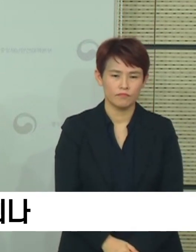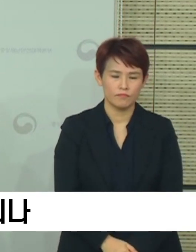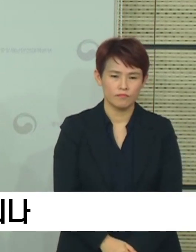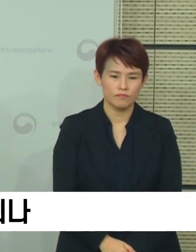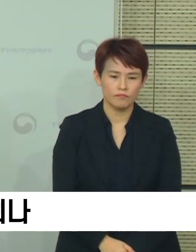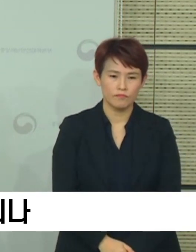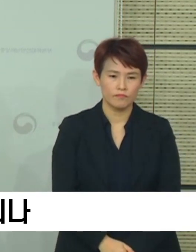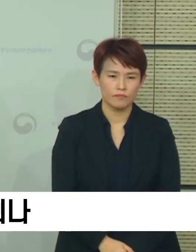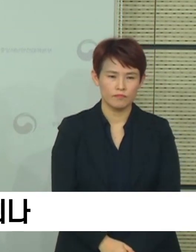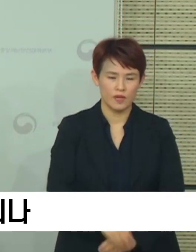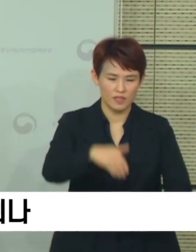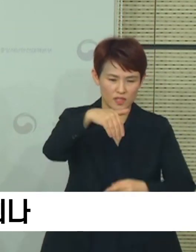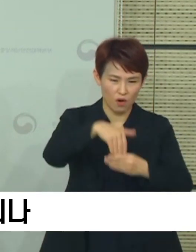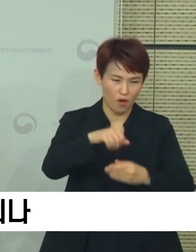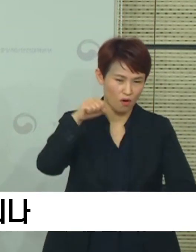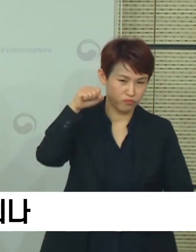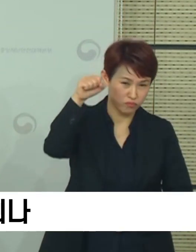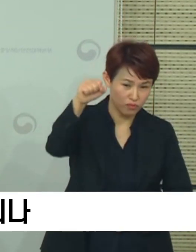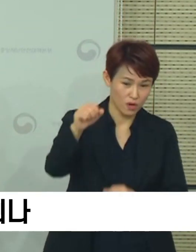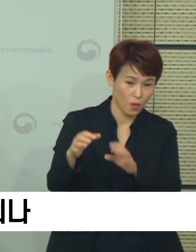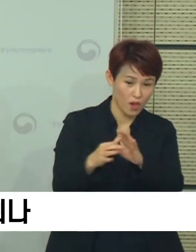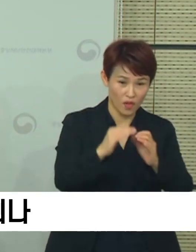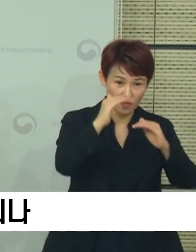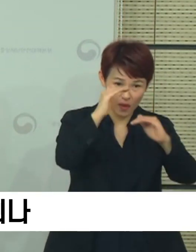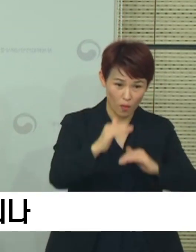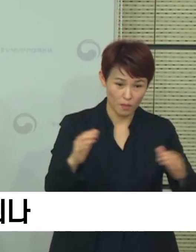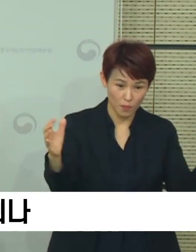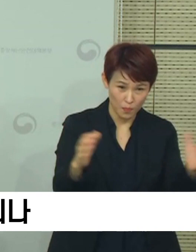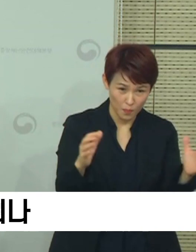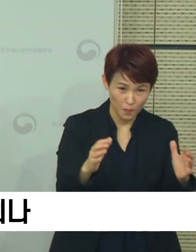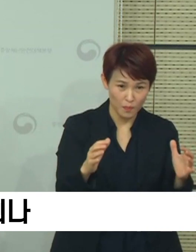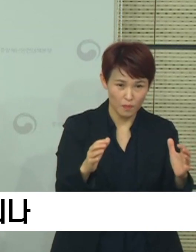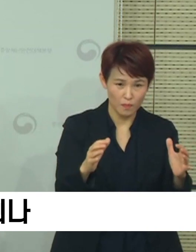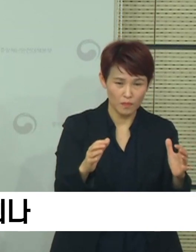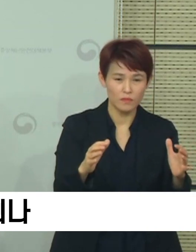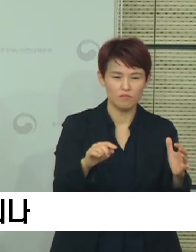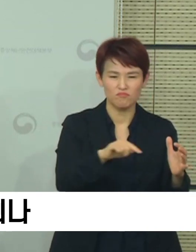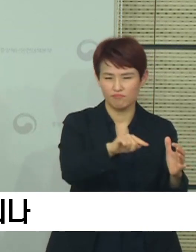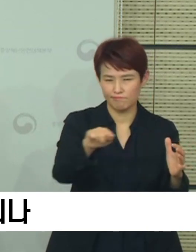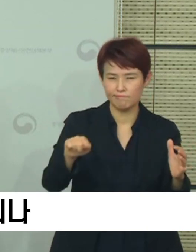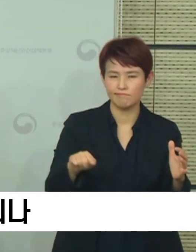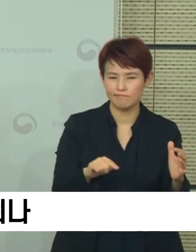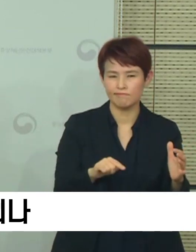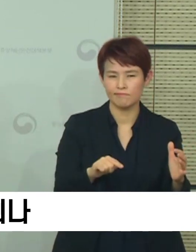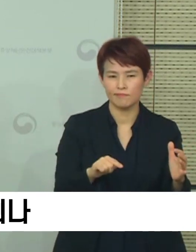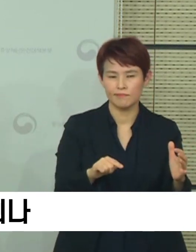이 선거 운동과 관련된 집회에 대해서는